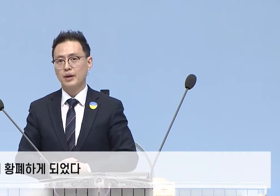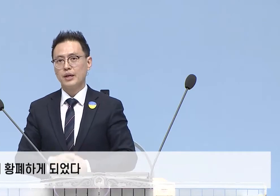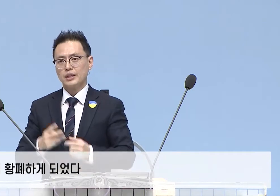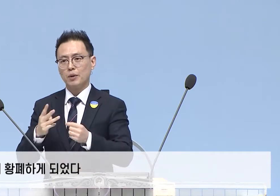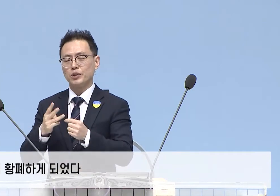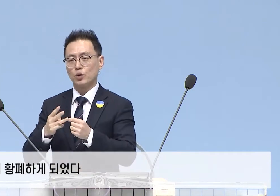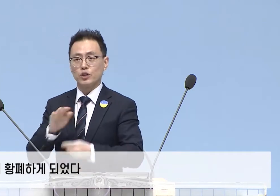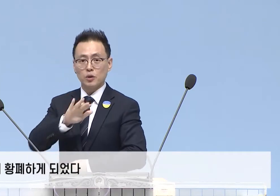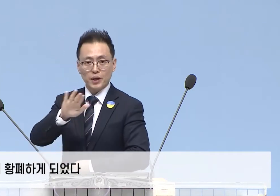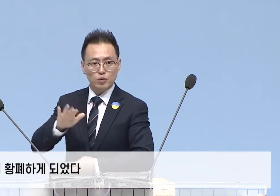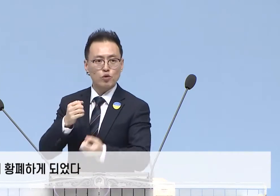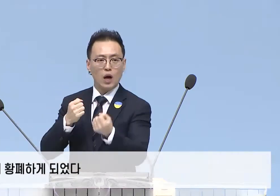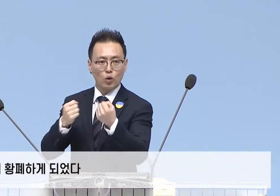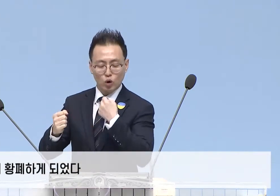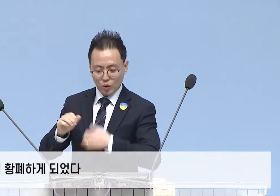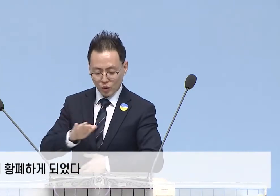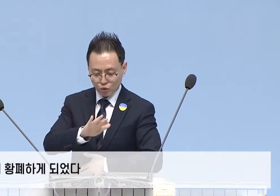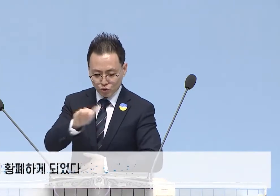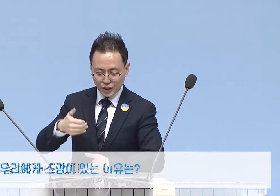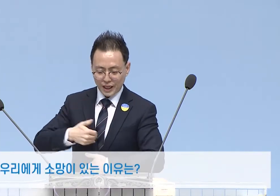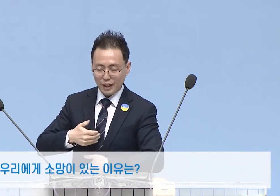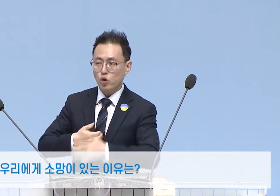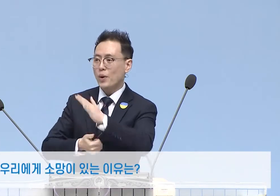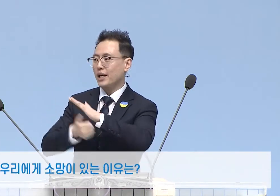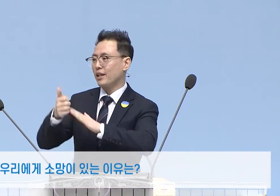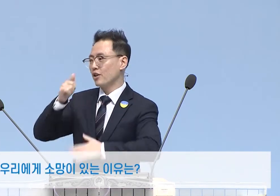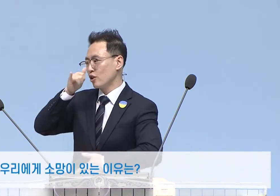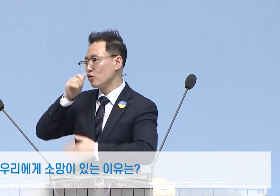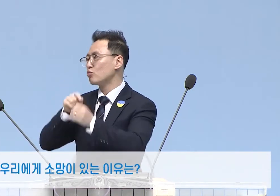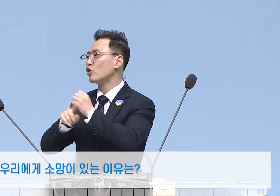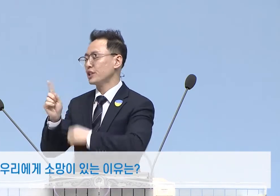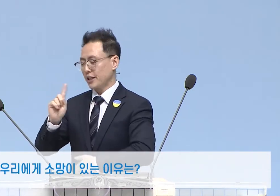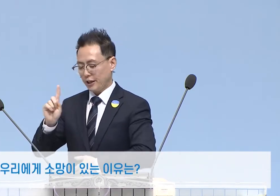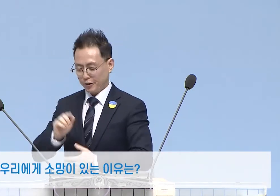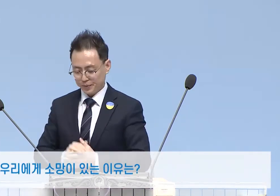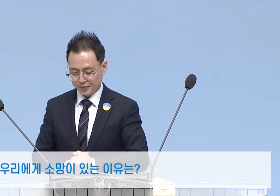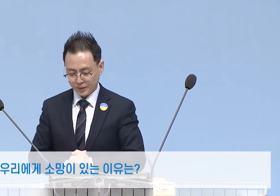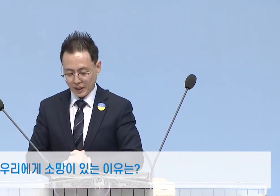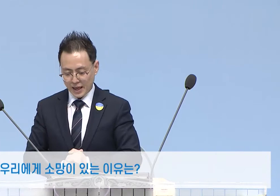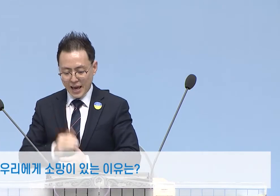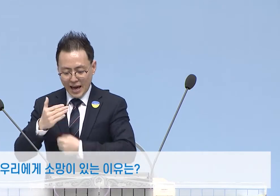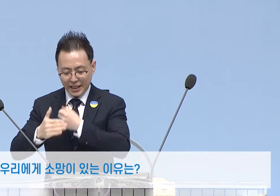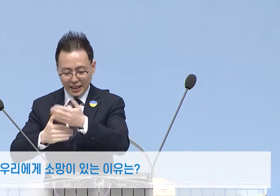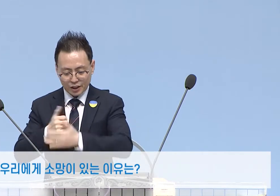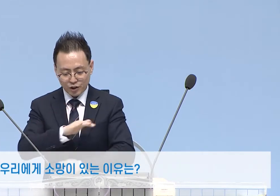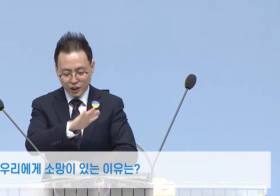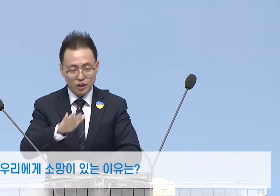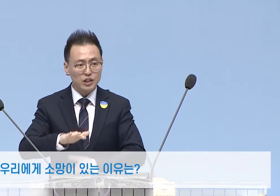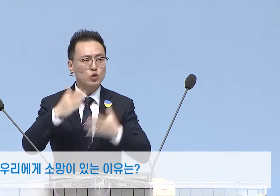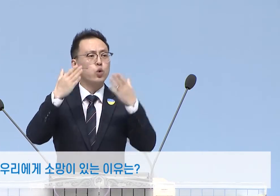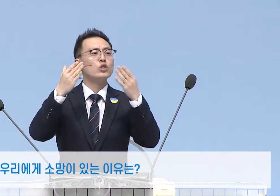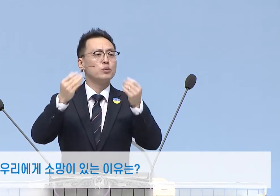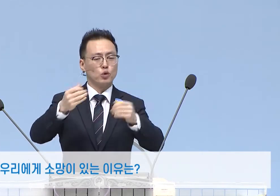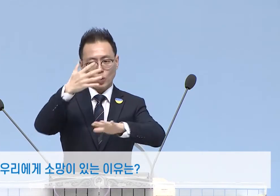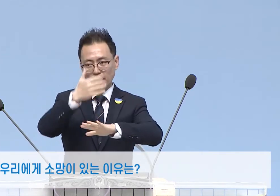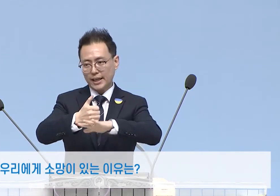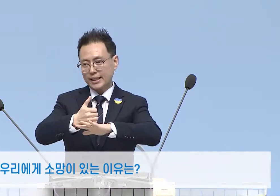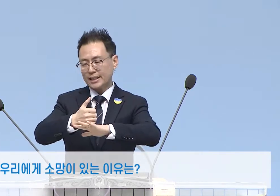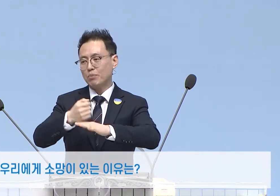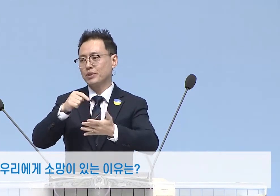세 번째로, 그럼에도 불구하고 우리에게 소망이 있는 이유는 무엇일까요? 하나님께서는 이것을 종집으로